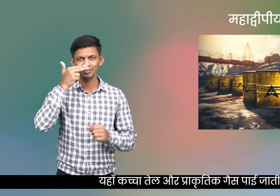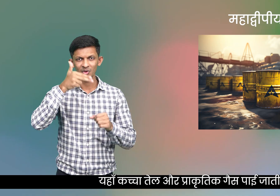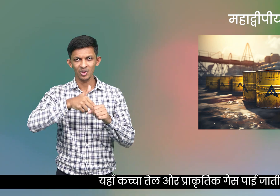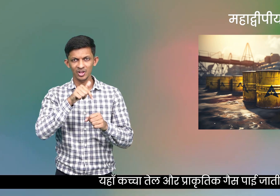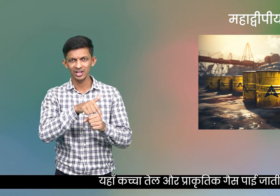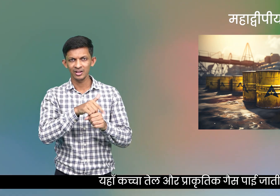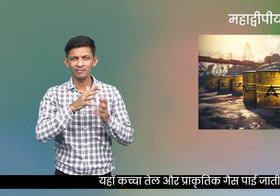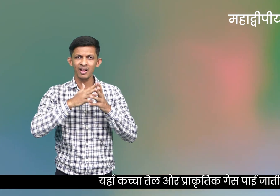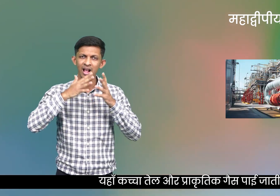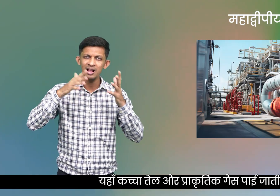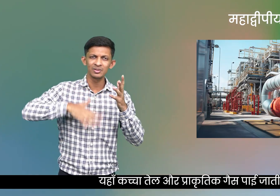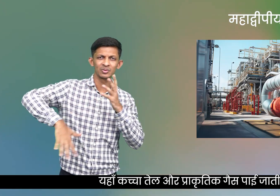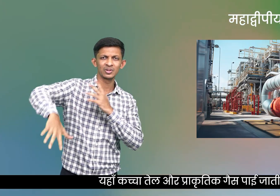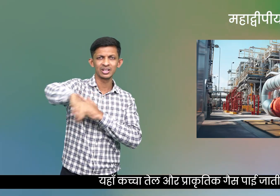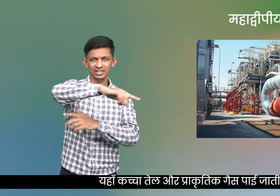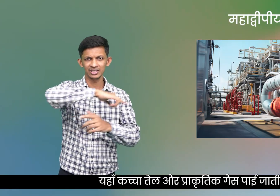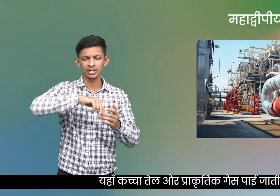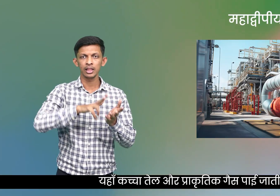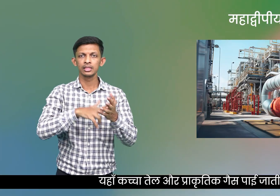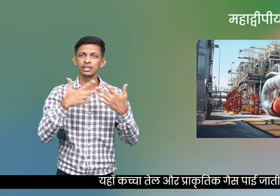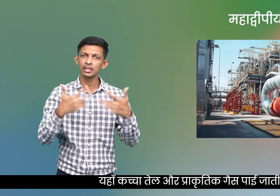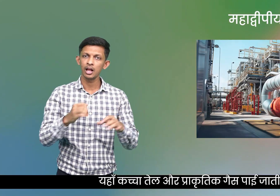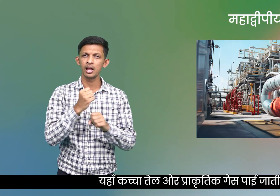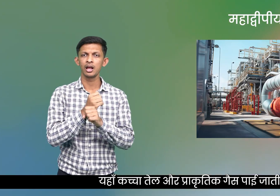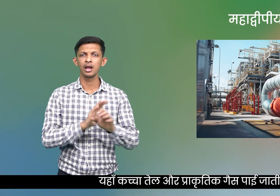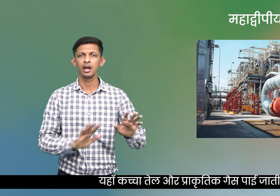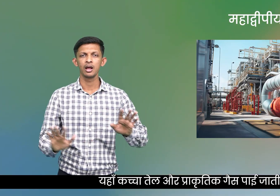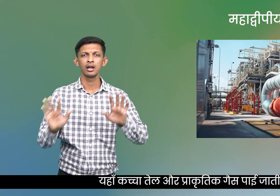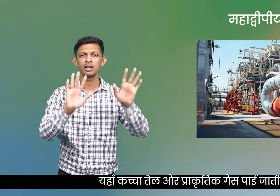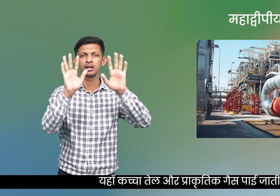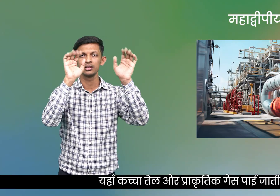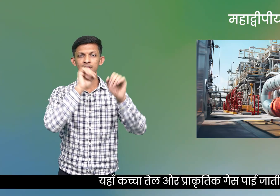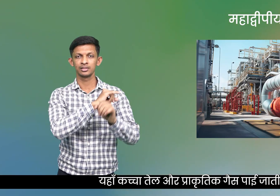यहाँ कच्चा तेल और प्राकृतिक गैस पाई जाती है।